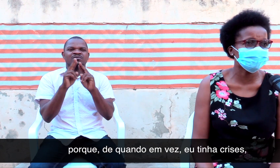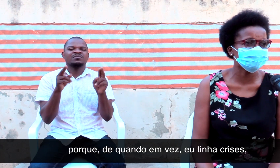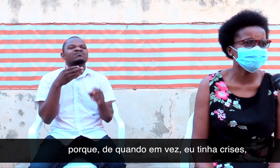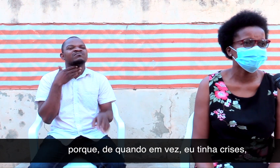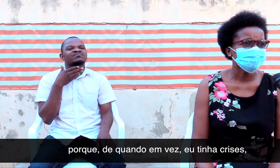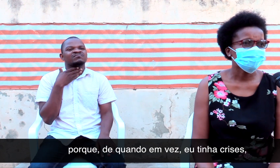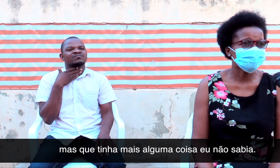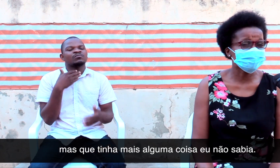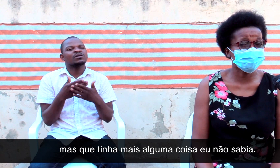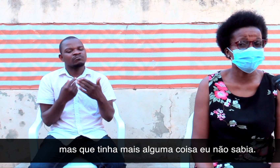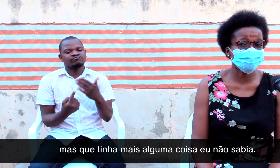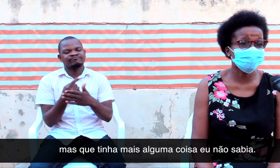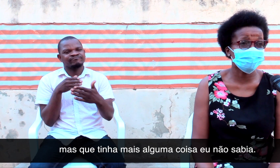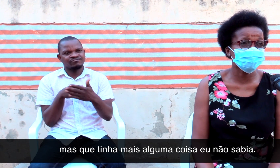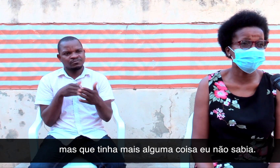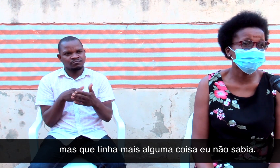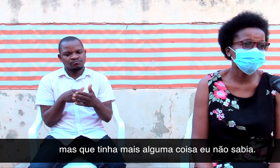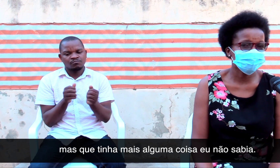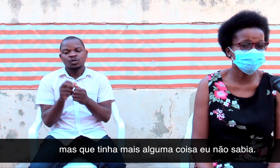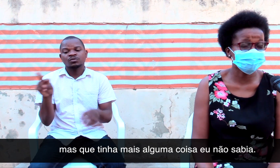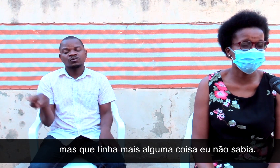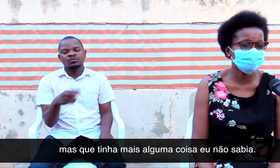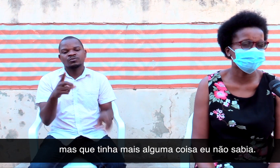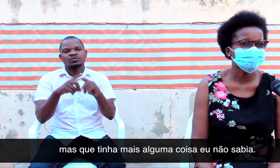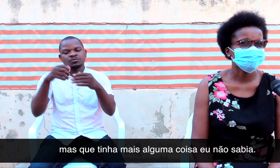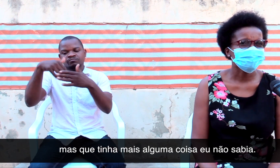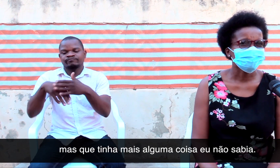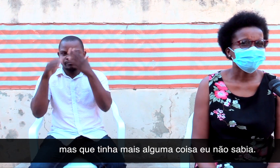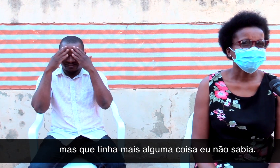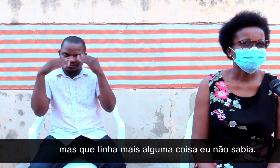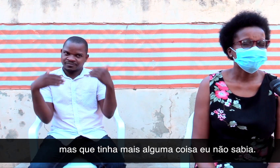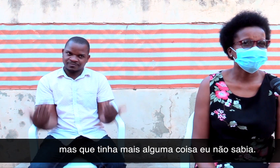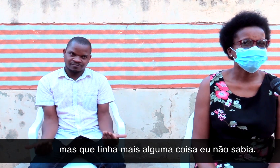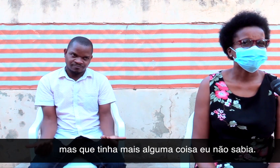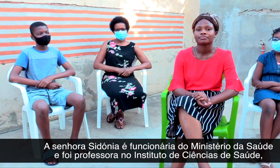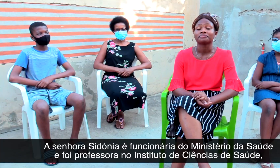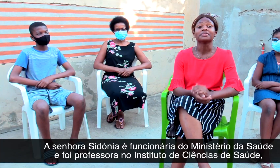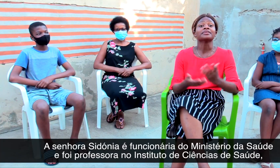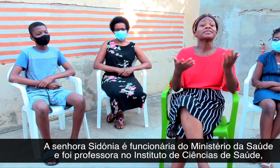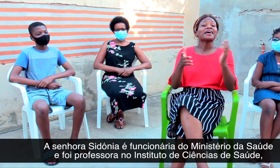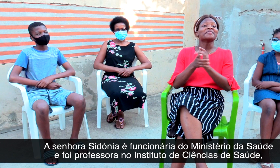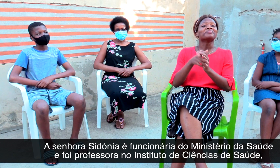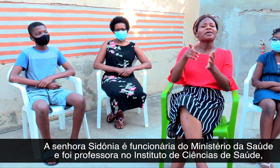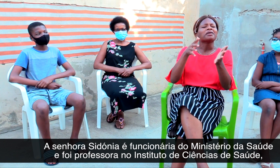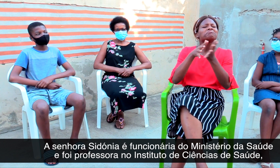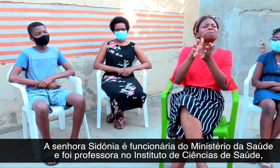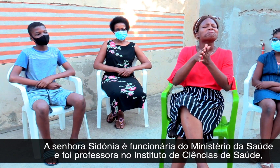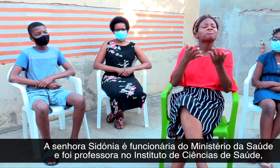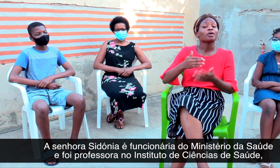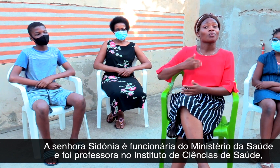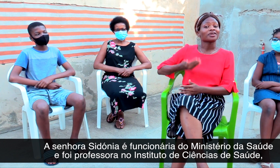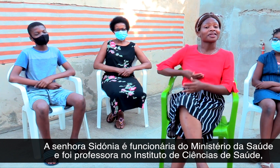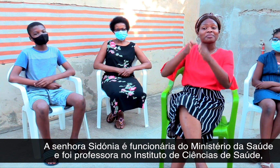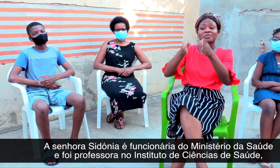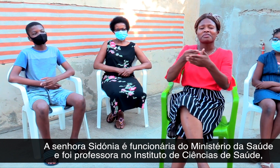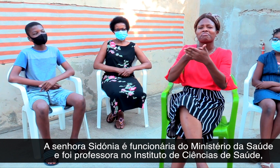tinha crises, mas que tinha mais alguma coisa, eu não sabia. Sim. A senhora Sidônia é